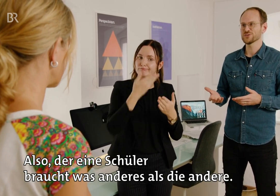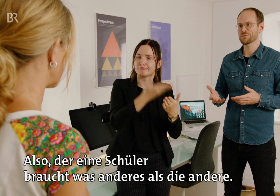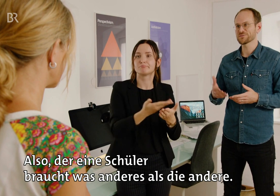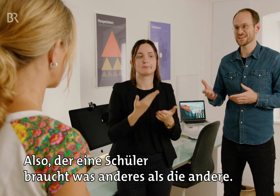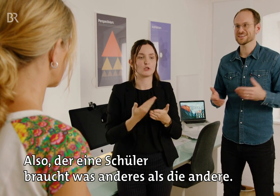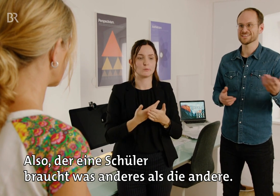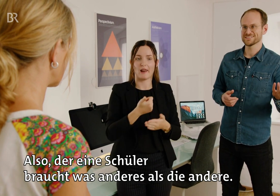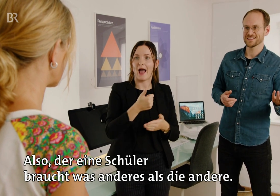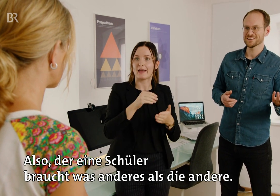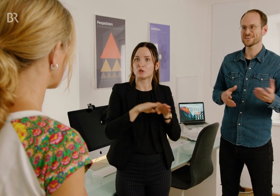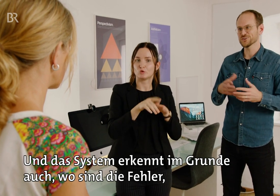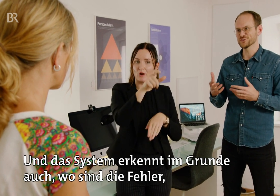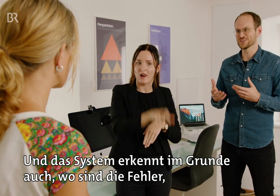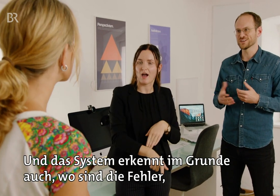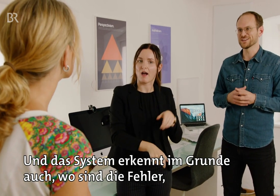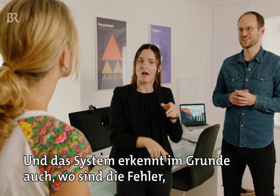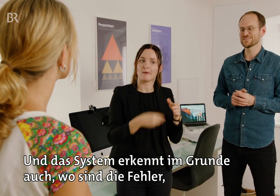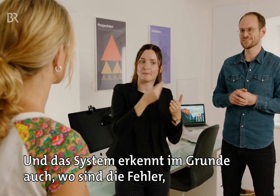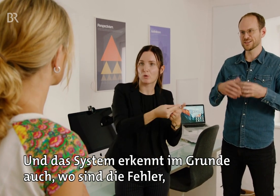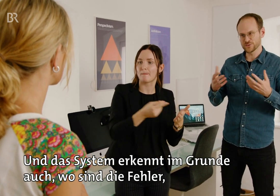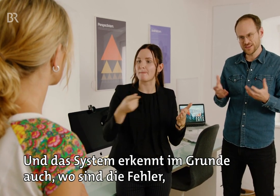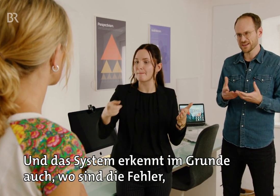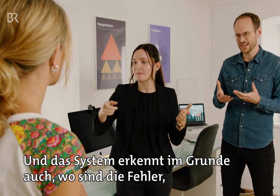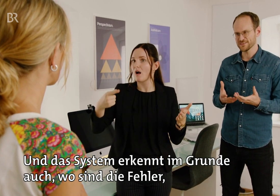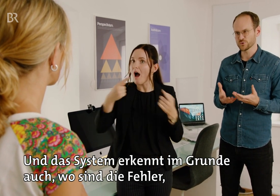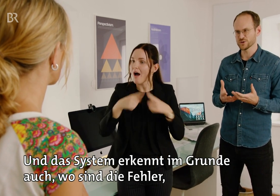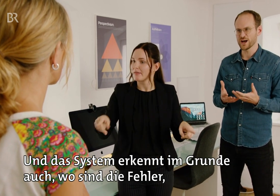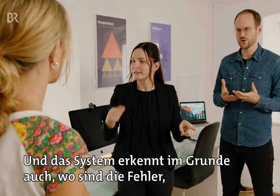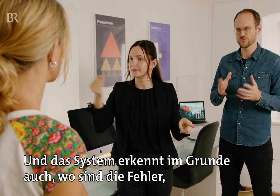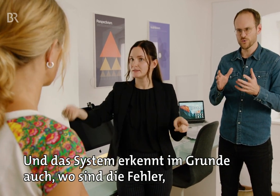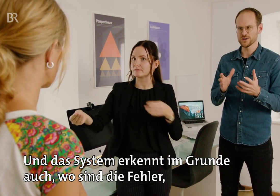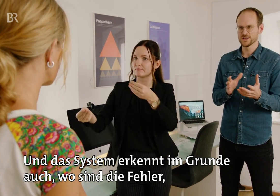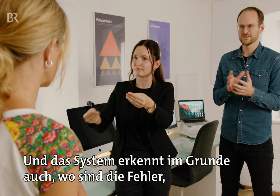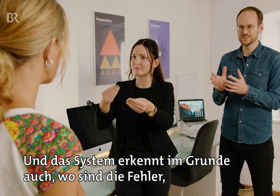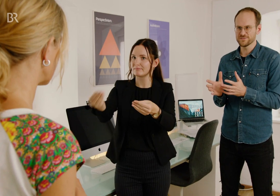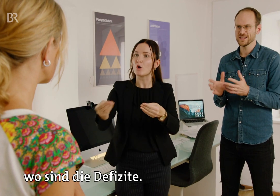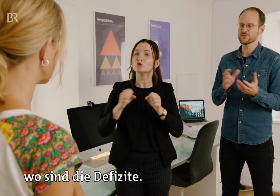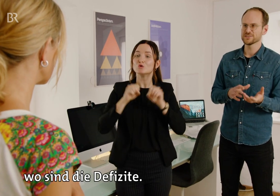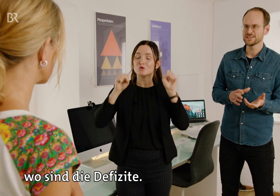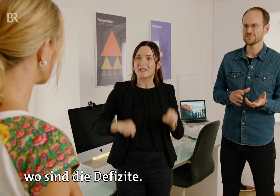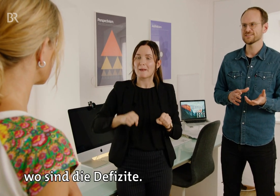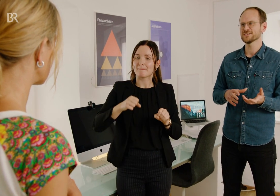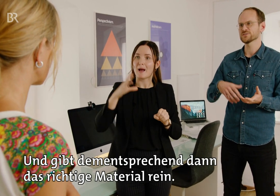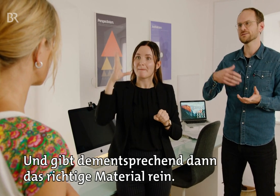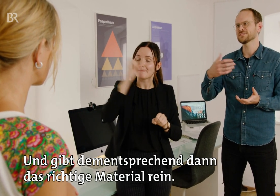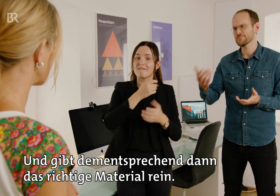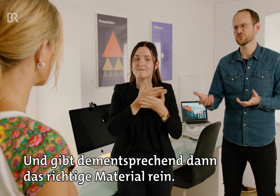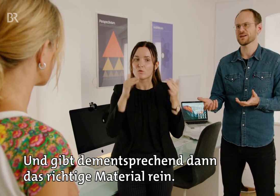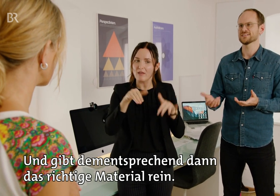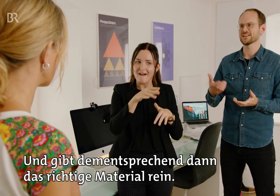Schüler braucht was anderes als die andere und das System erkennt im Grunde auch, wo sind die Fehler, wo sind die Defizite und gibt dementsprechend